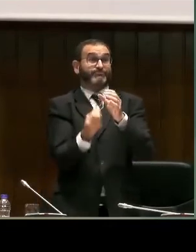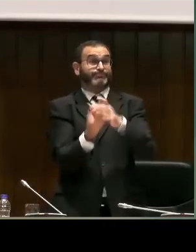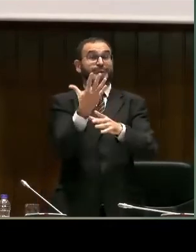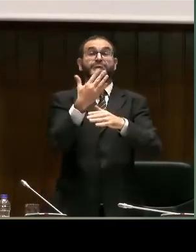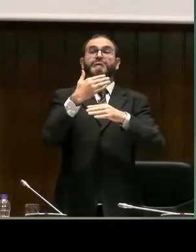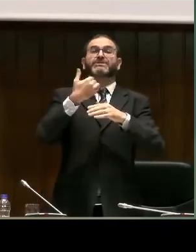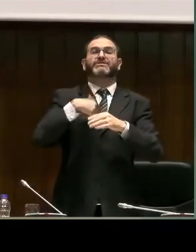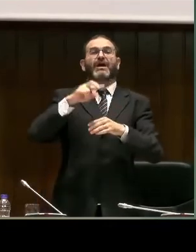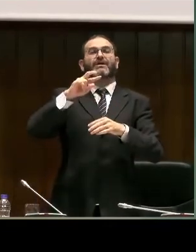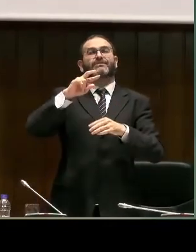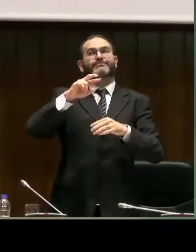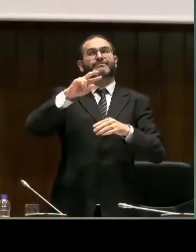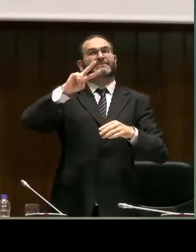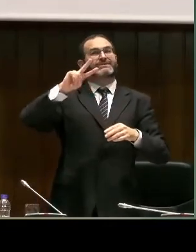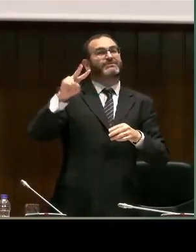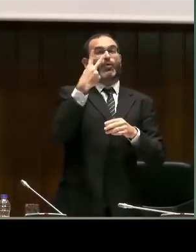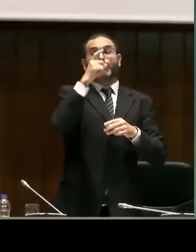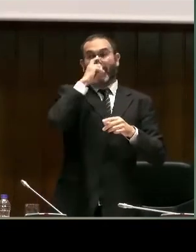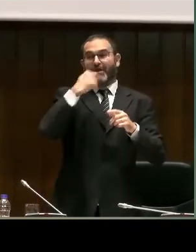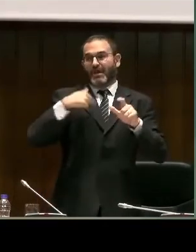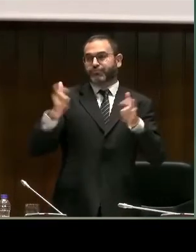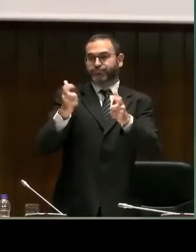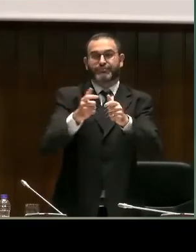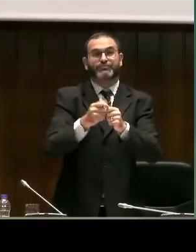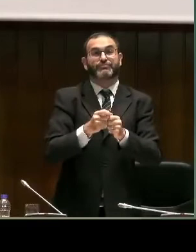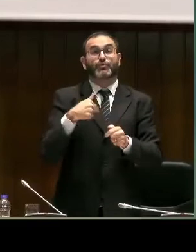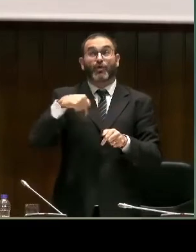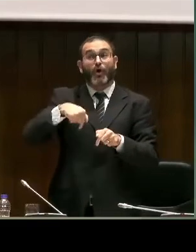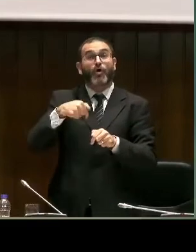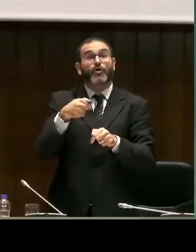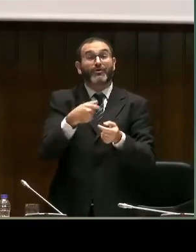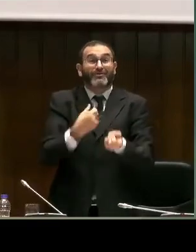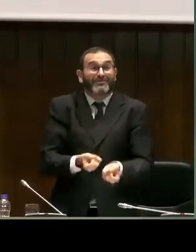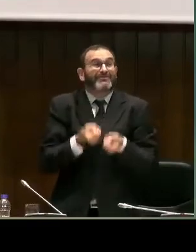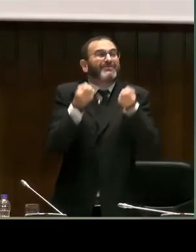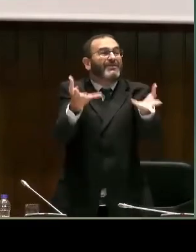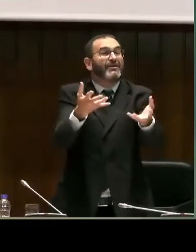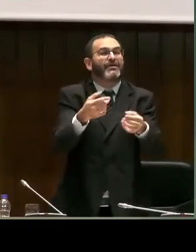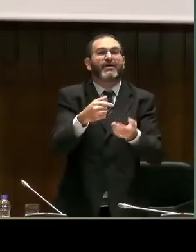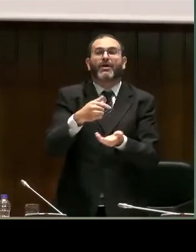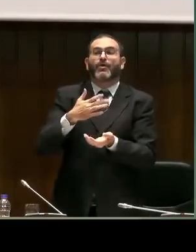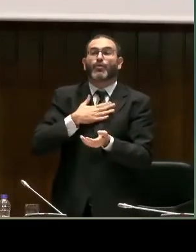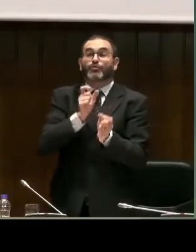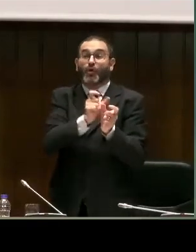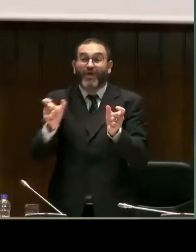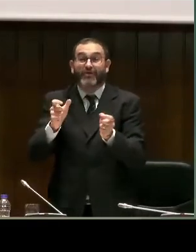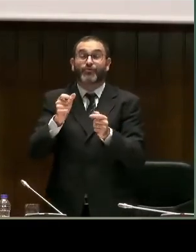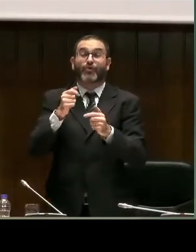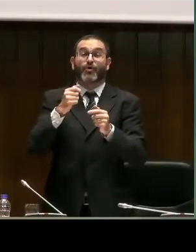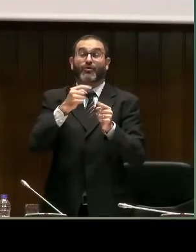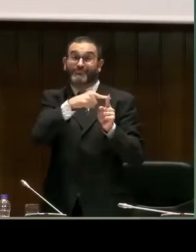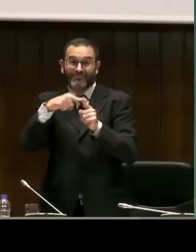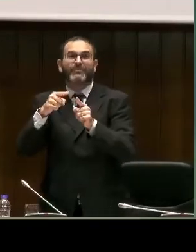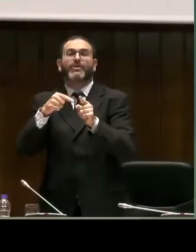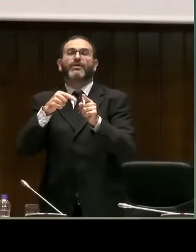que se está llevando a cabo en el territorio de la Ley de Lengua de Signos. Nos hemos reunido ya en un par de ocasiones